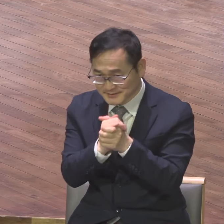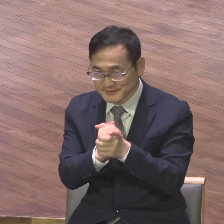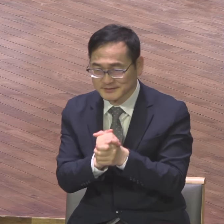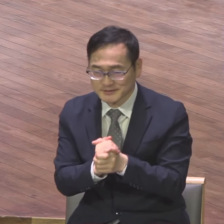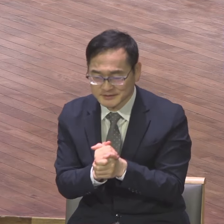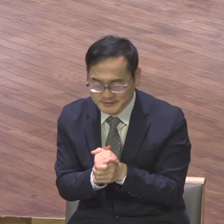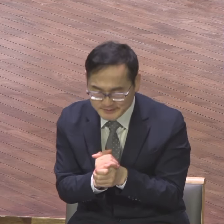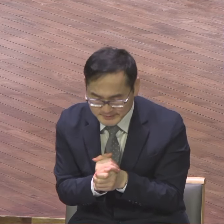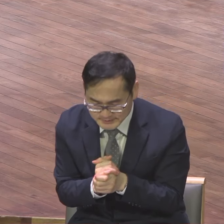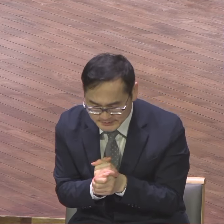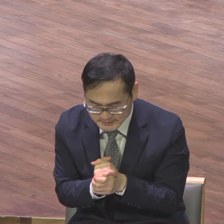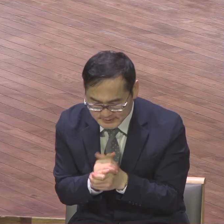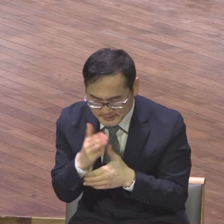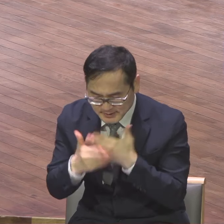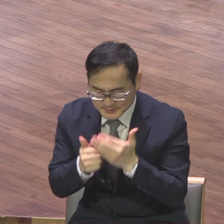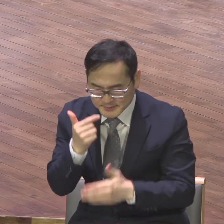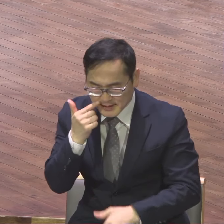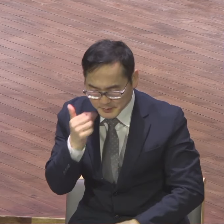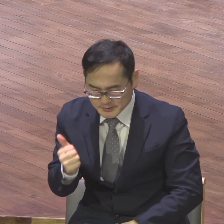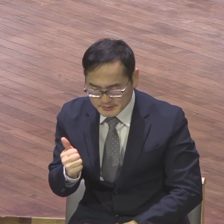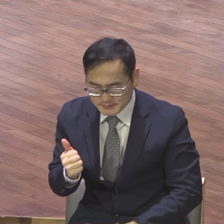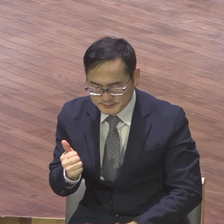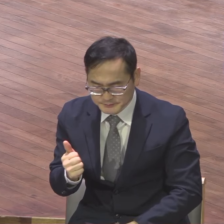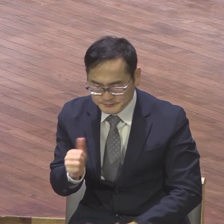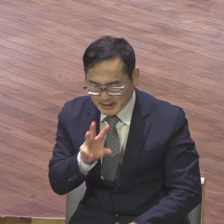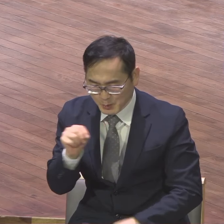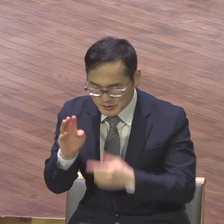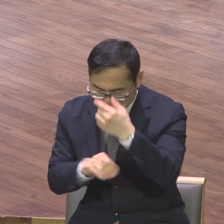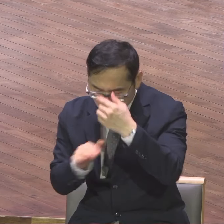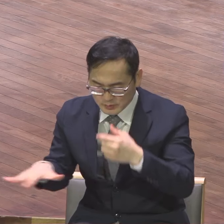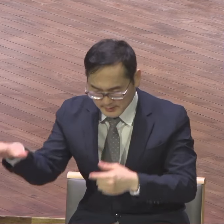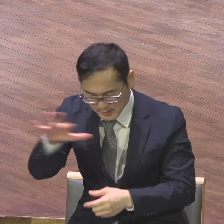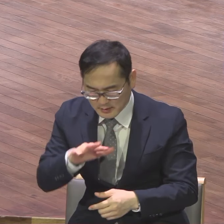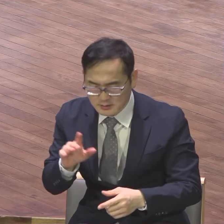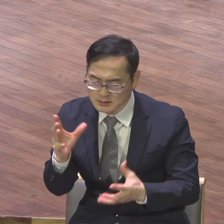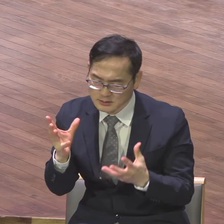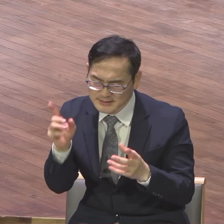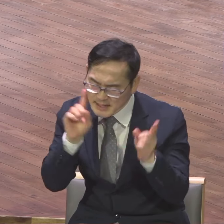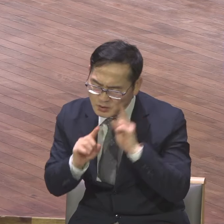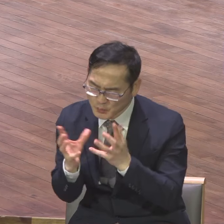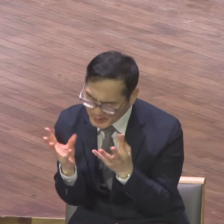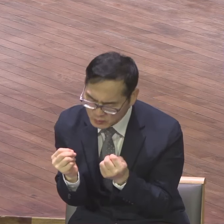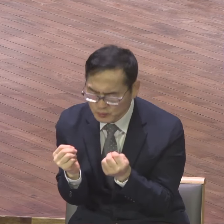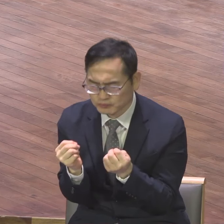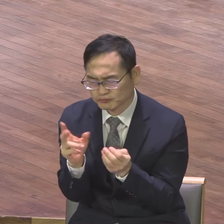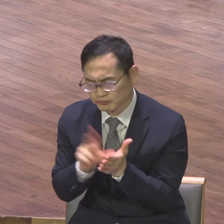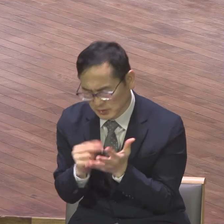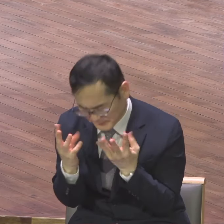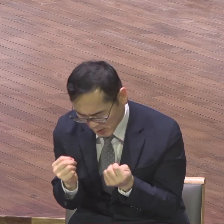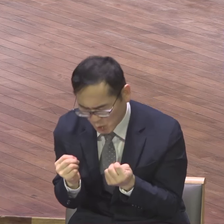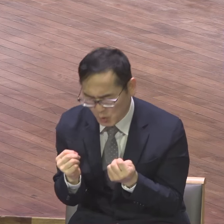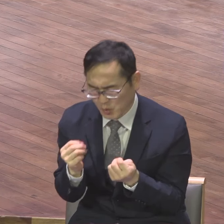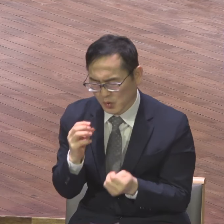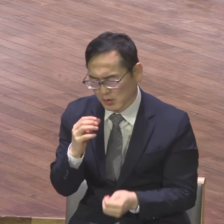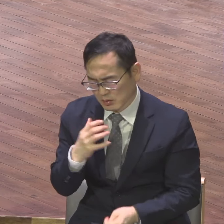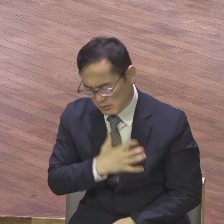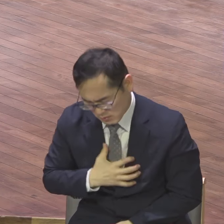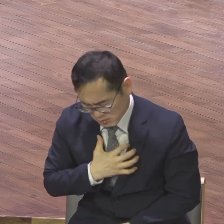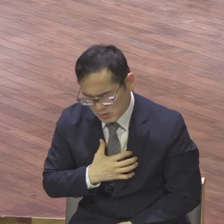기도합시다. 아버지 하나님, 우리 영계 모든 성도들 너무 상처 많고 너무 문제 많고 너무너무